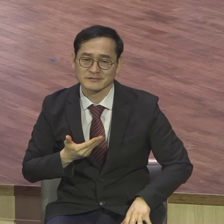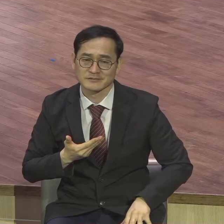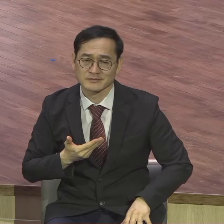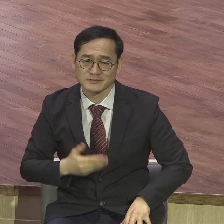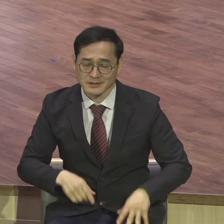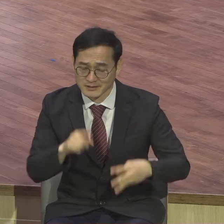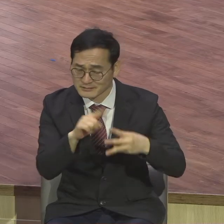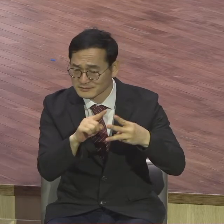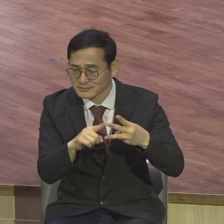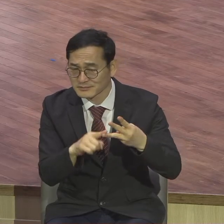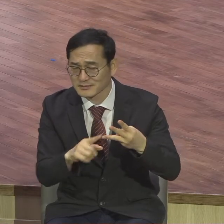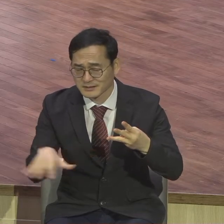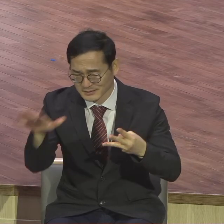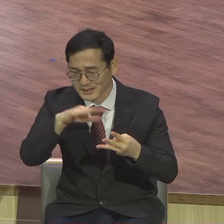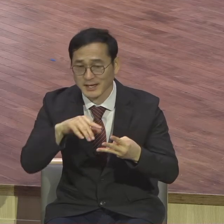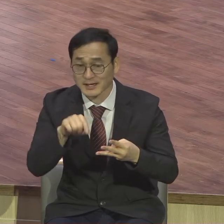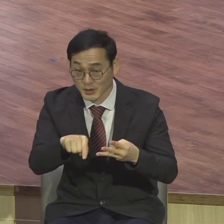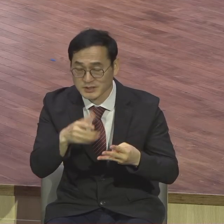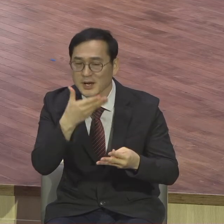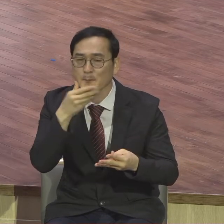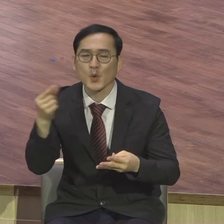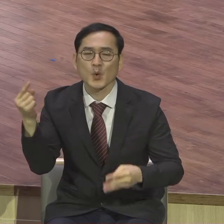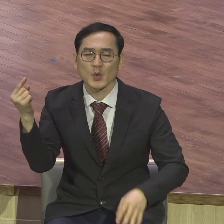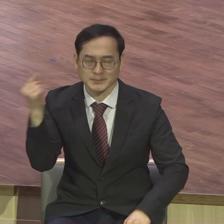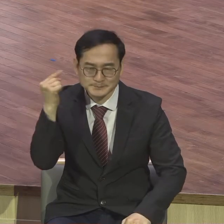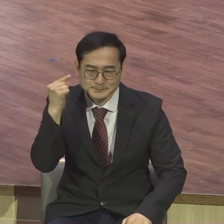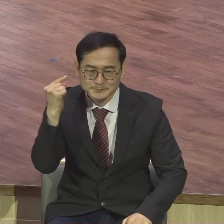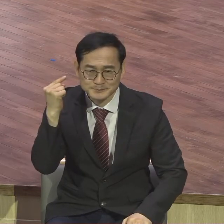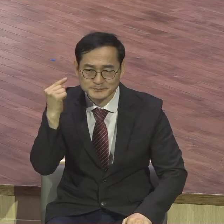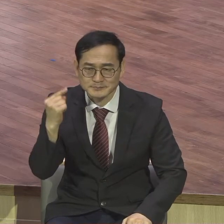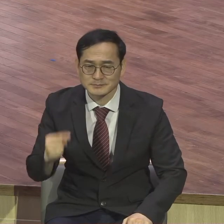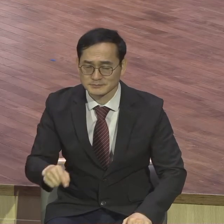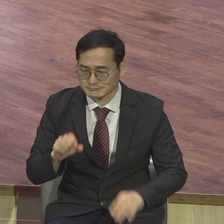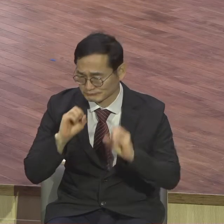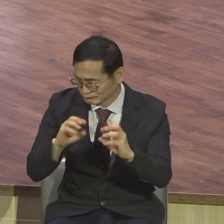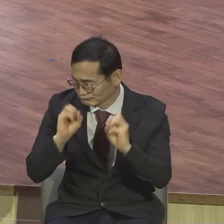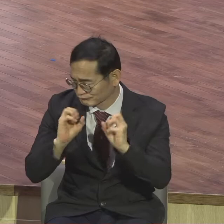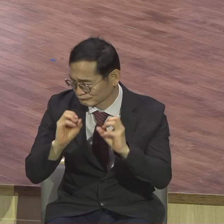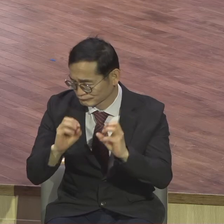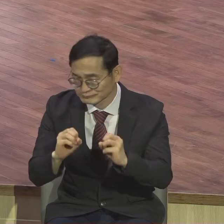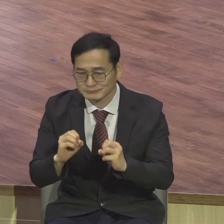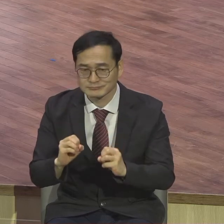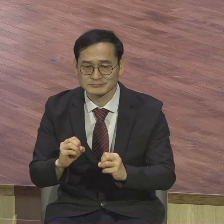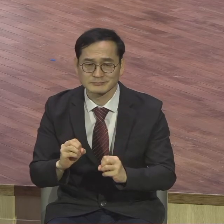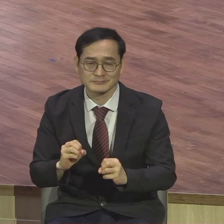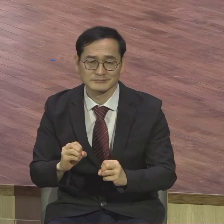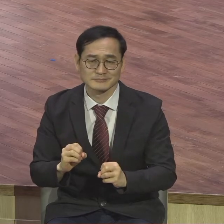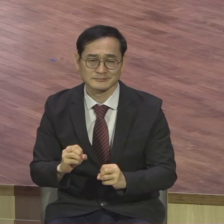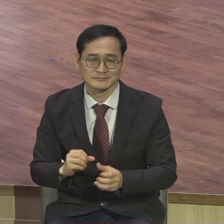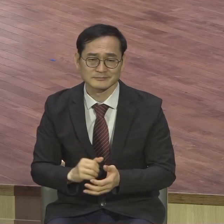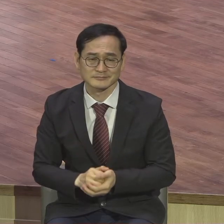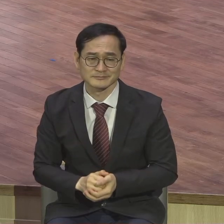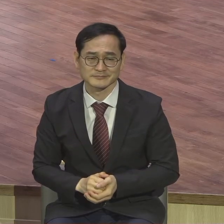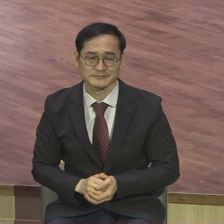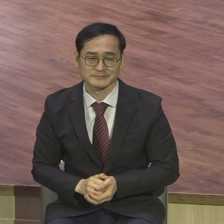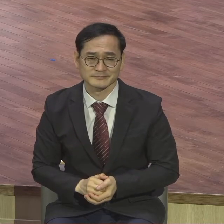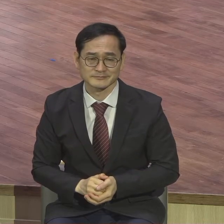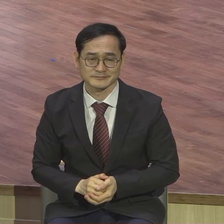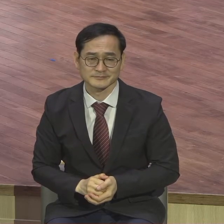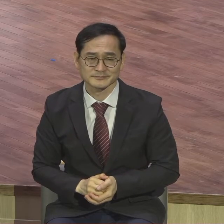이것이 복음이다. 아멘. 이거를 정확하게 그렇게 예수님이 그리스도라는